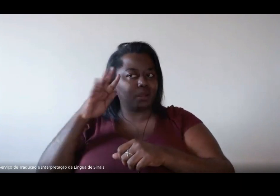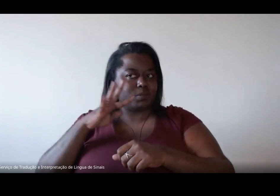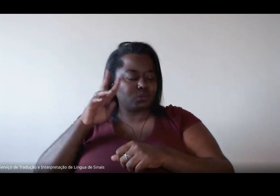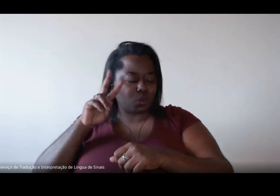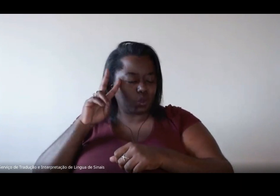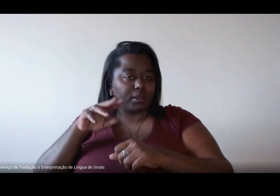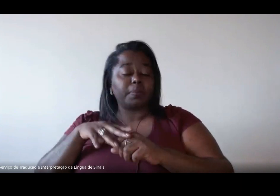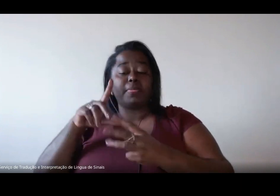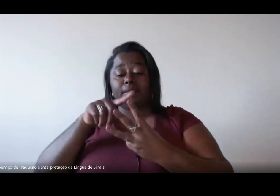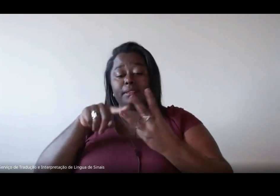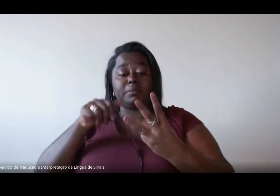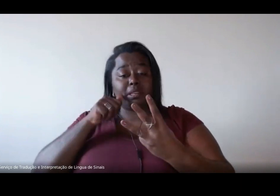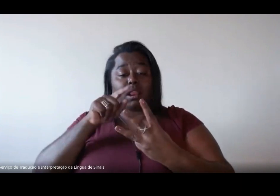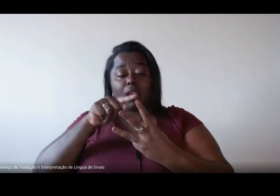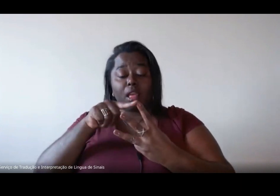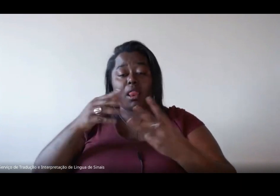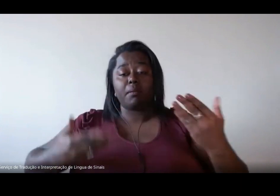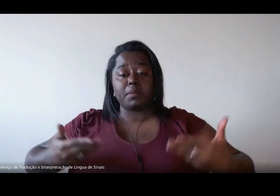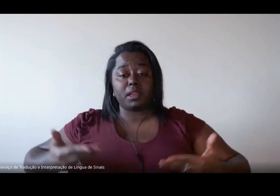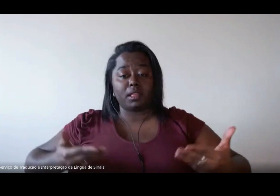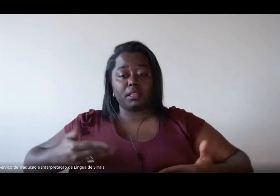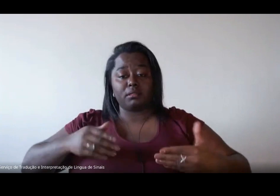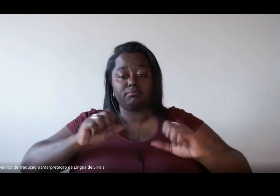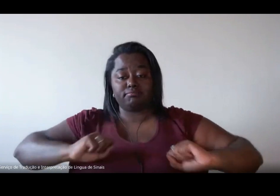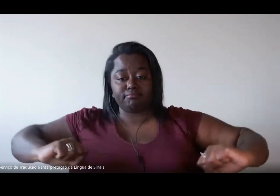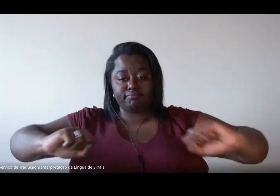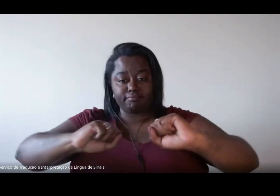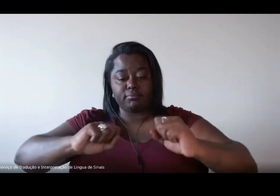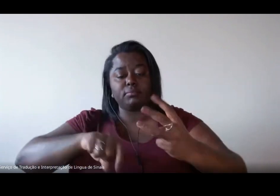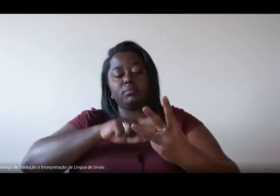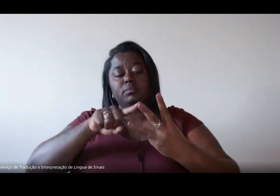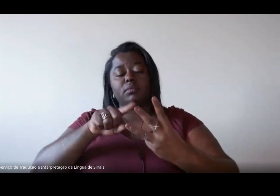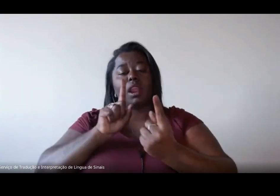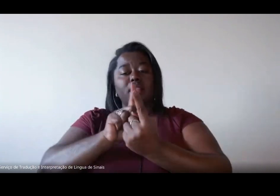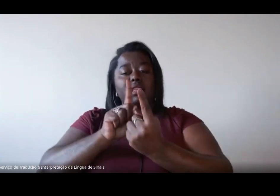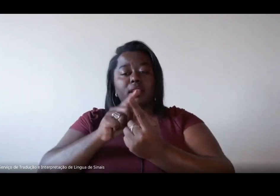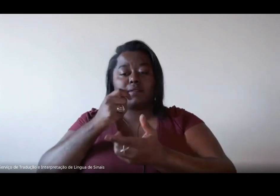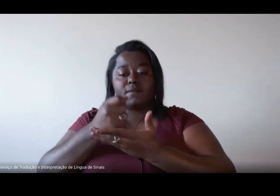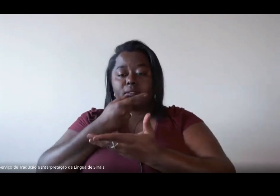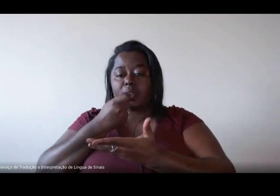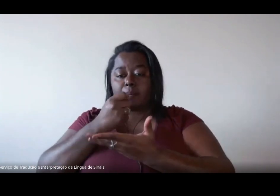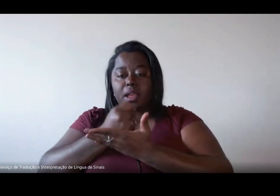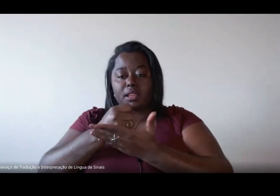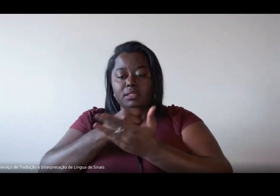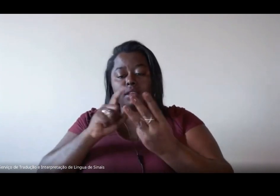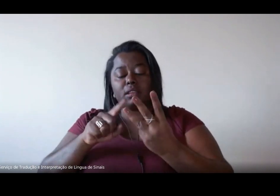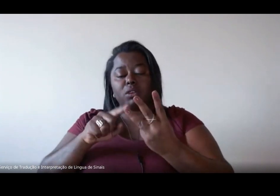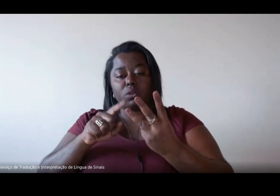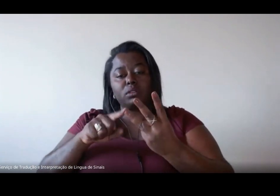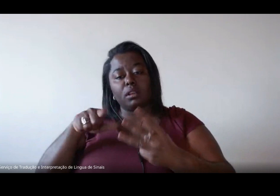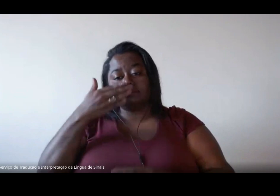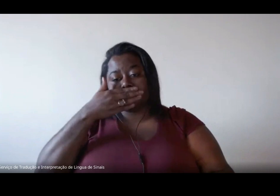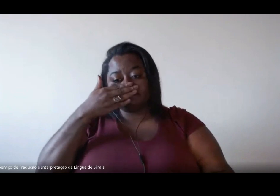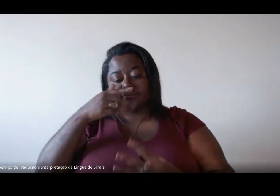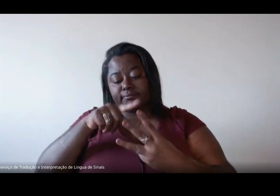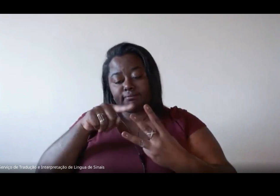São três meninas, uma era empregada doméstica, né, a outra era atendente de farmácia e a outra